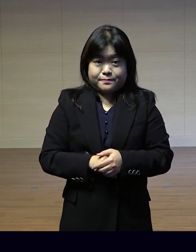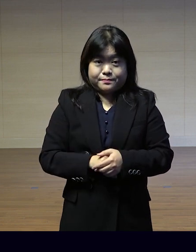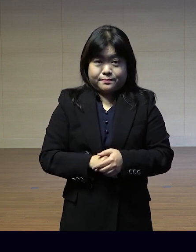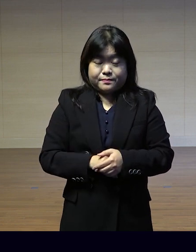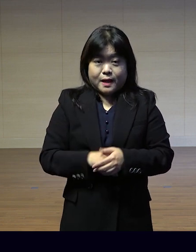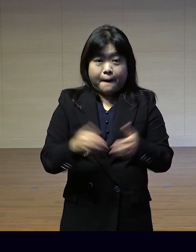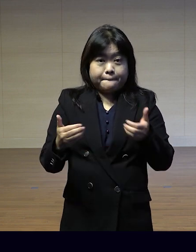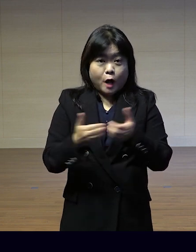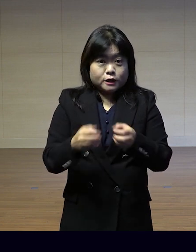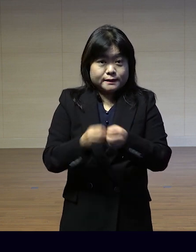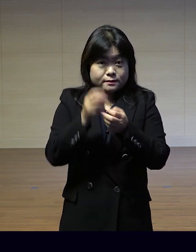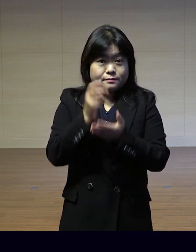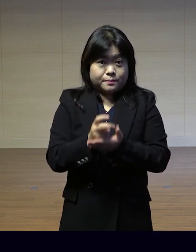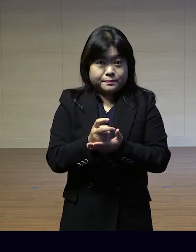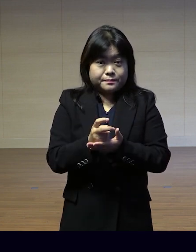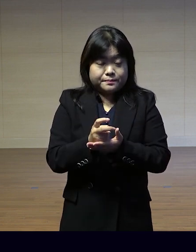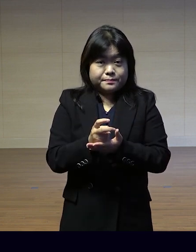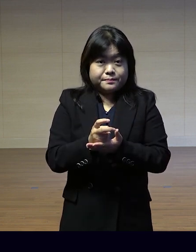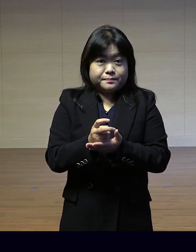변정법이